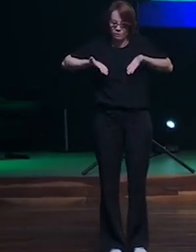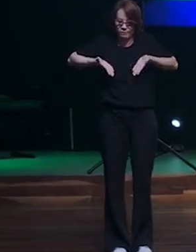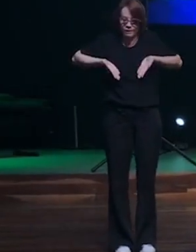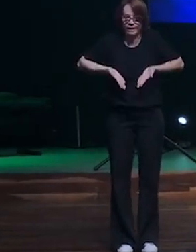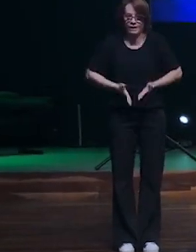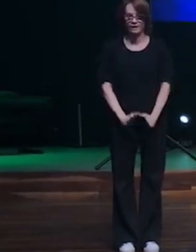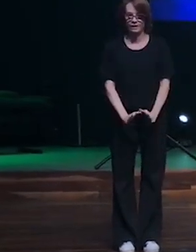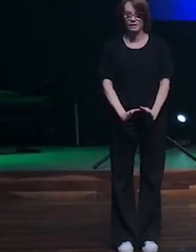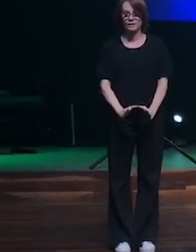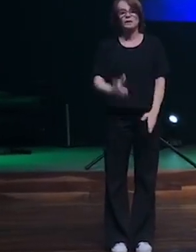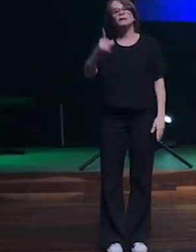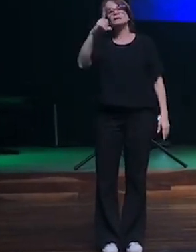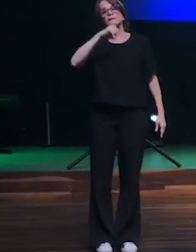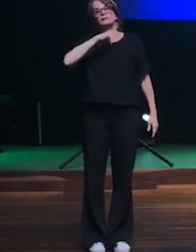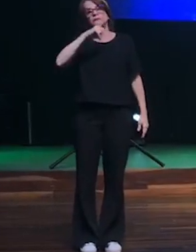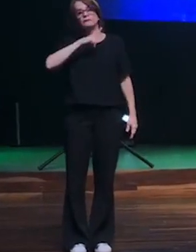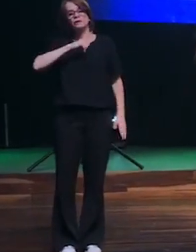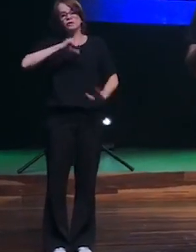direitos